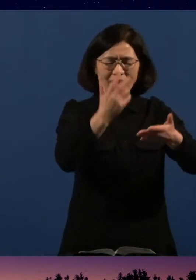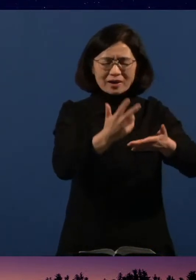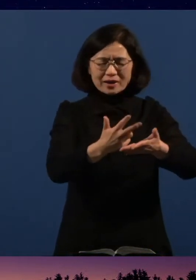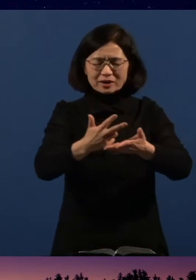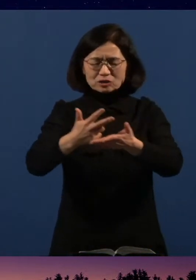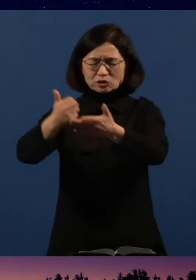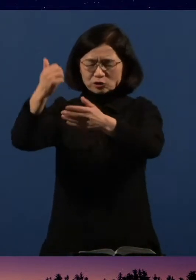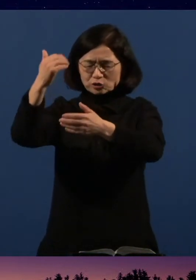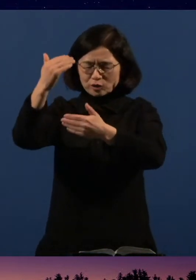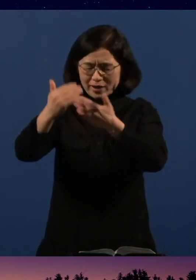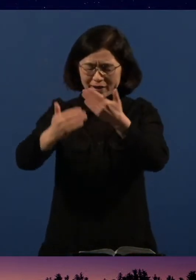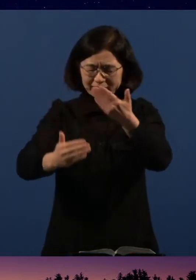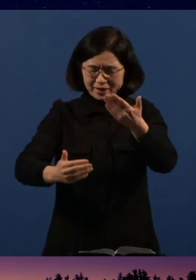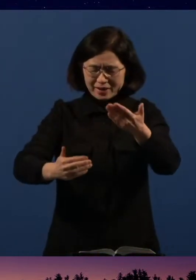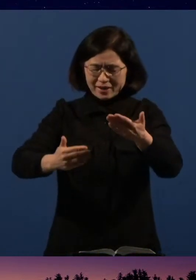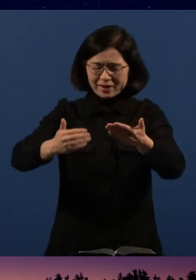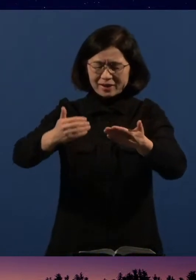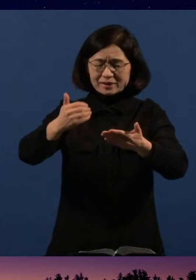나의 주